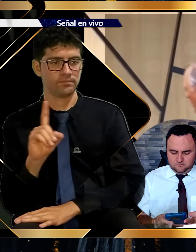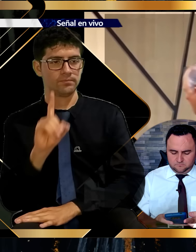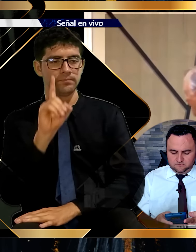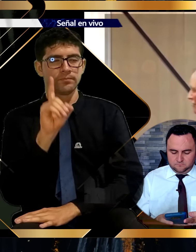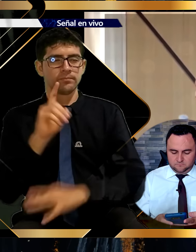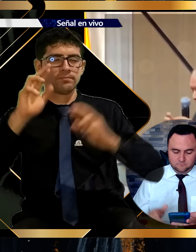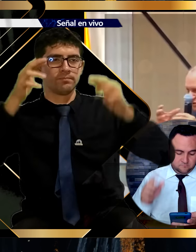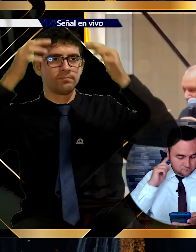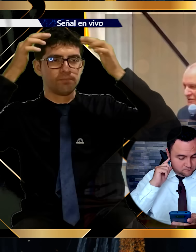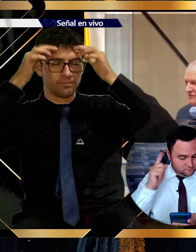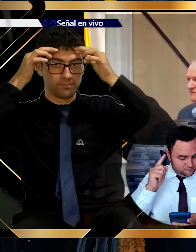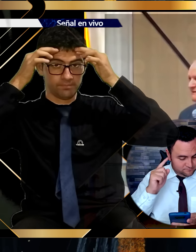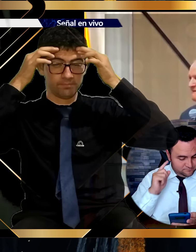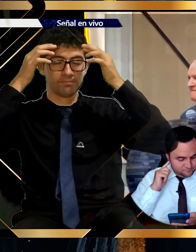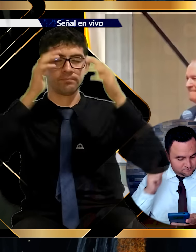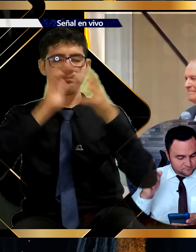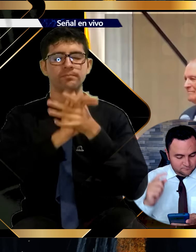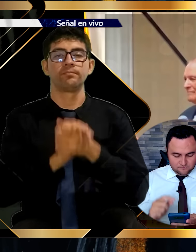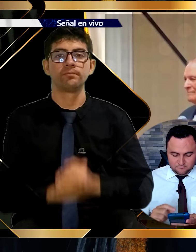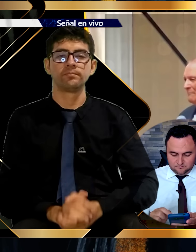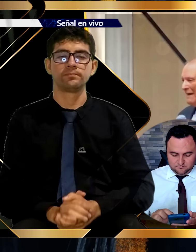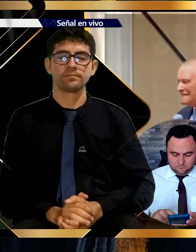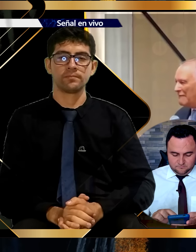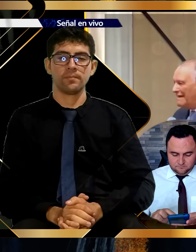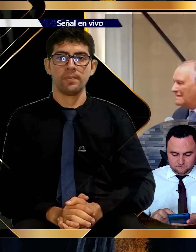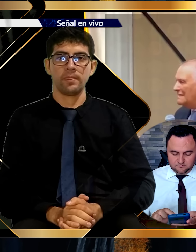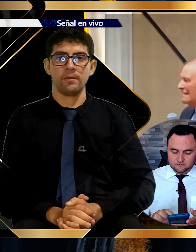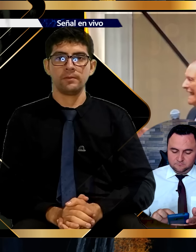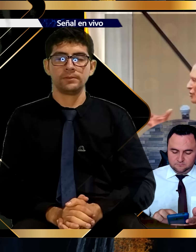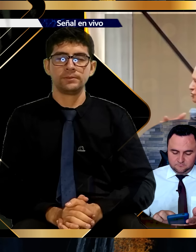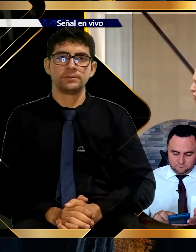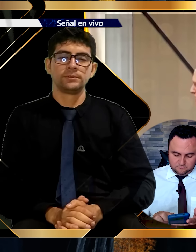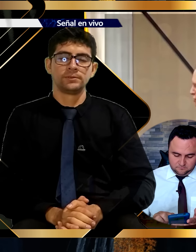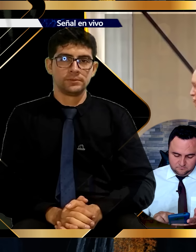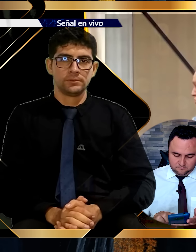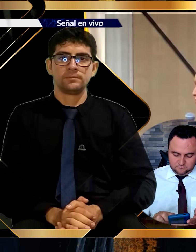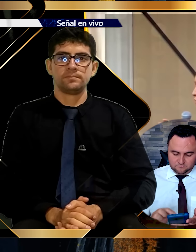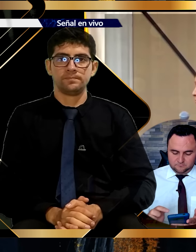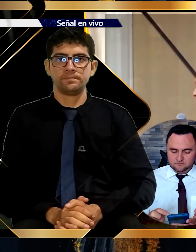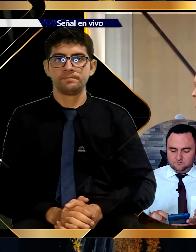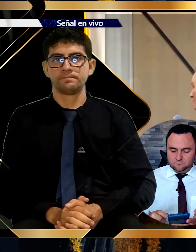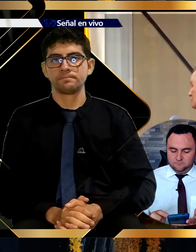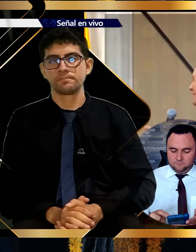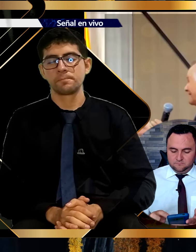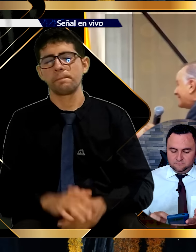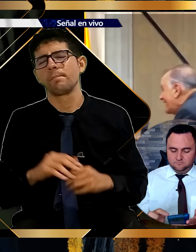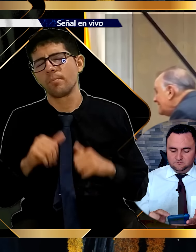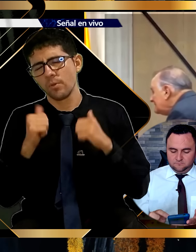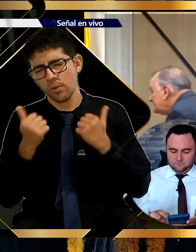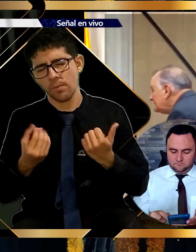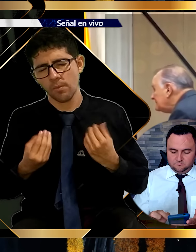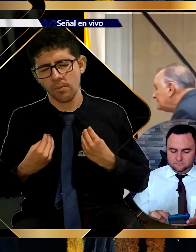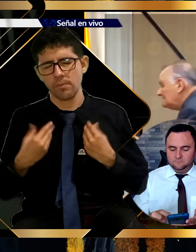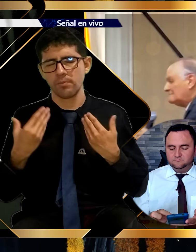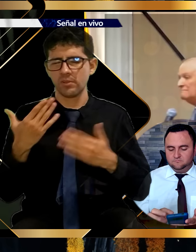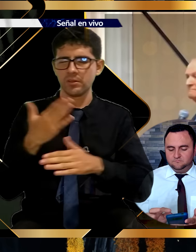Así que pongamos las cosas en su sitio para saber qué nos toca a nosotros y cómo estamos para estar ahí.